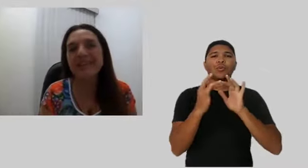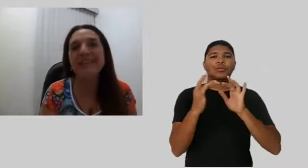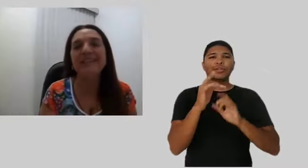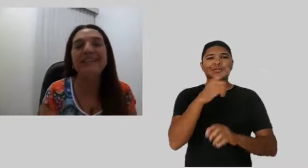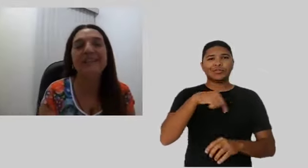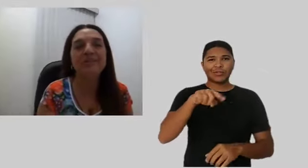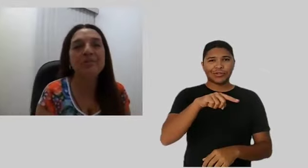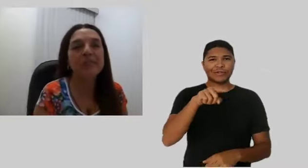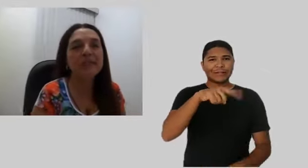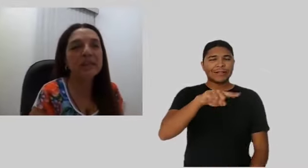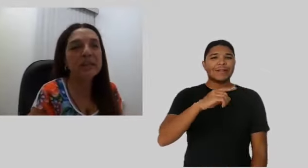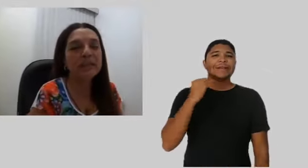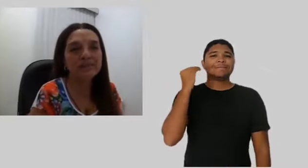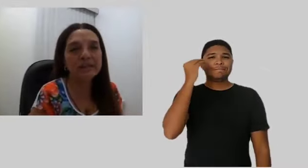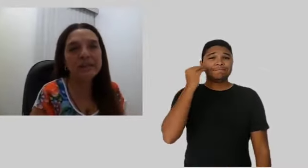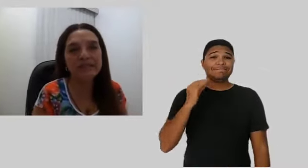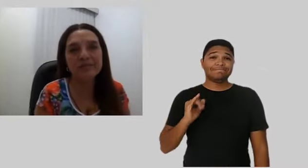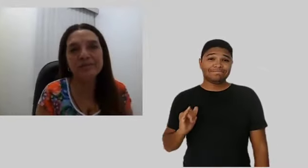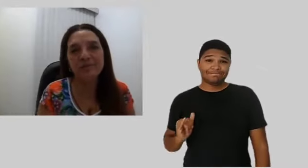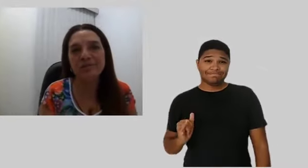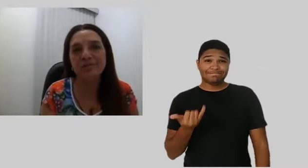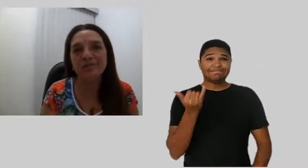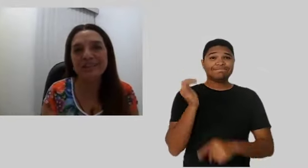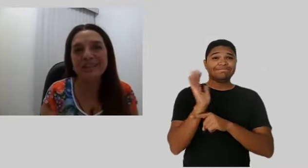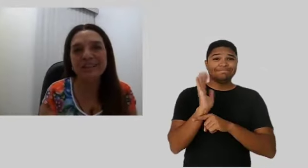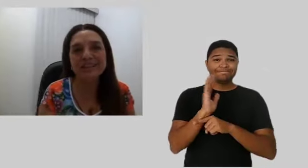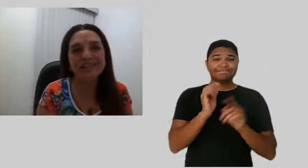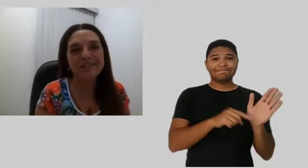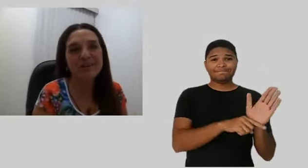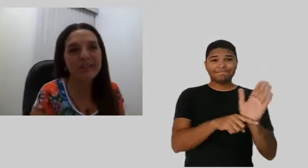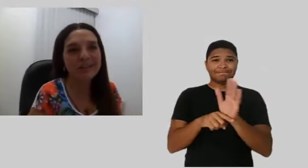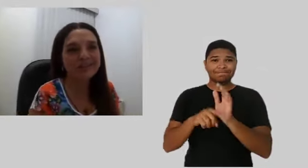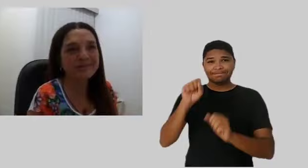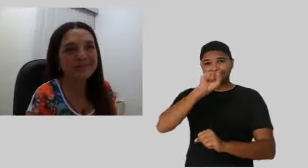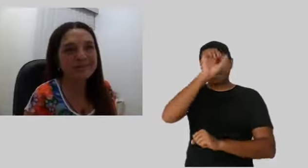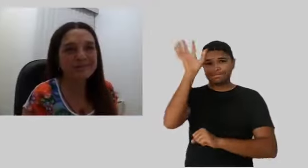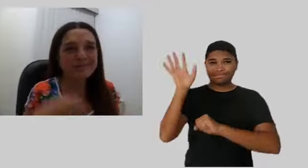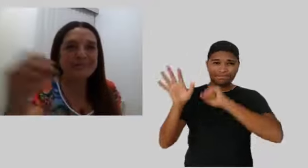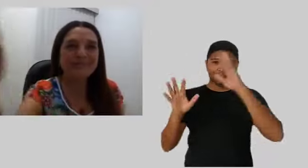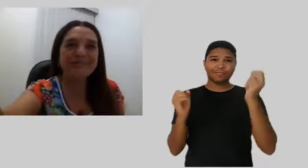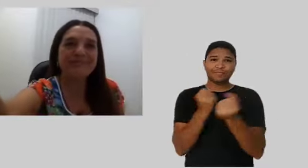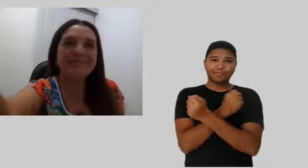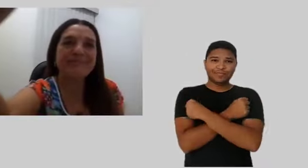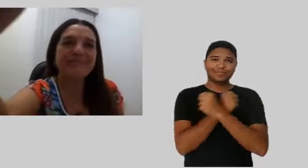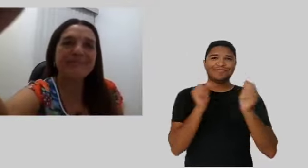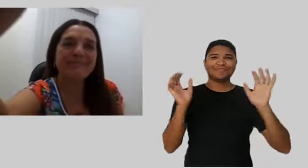vídeos, não é? Que eles sejam realmente elucidativos no estudo de vocês. Um abraço.